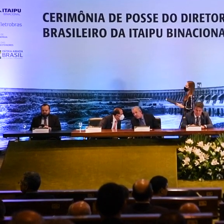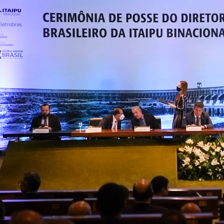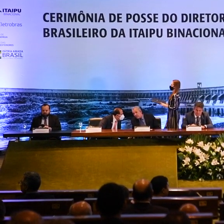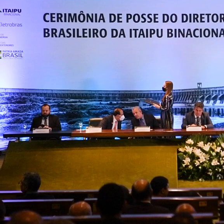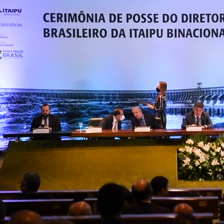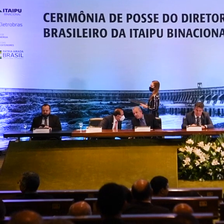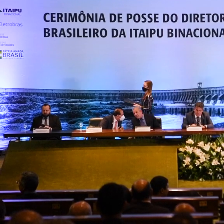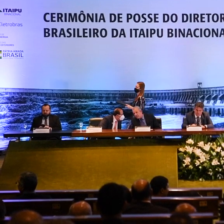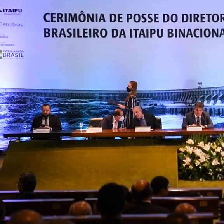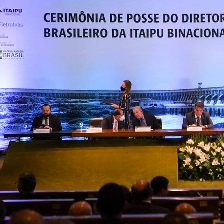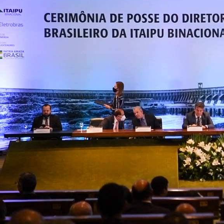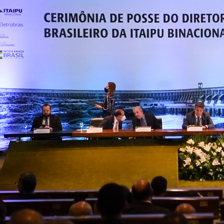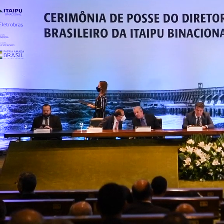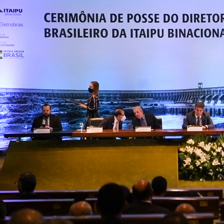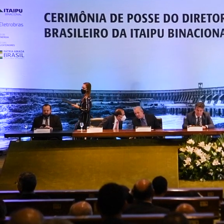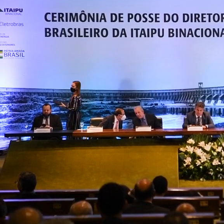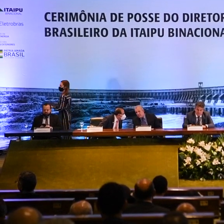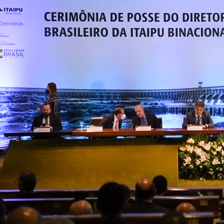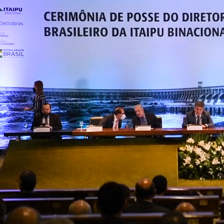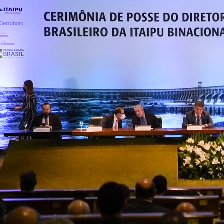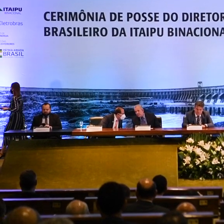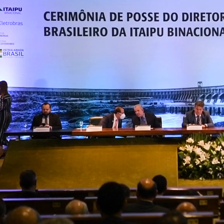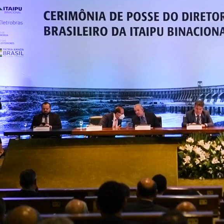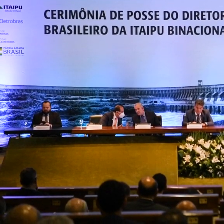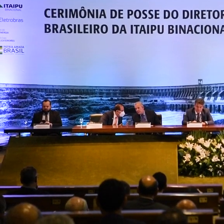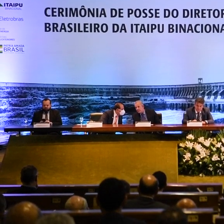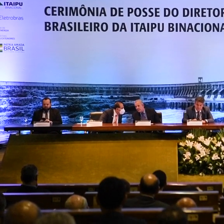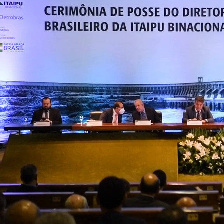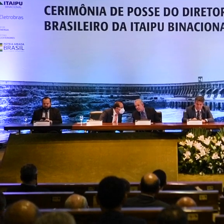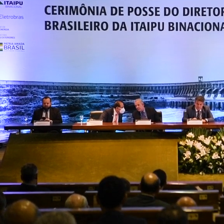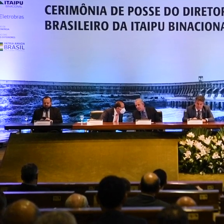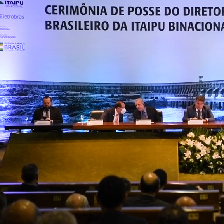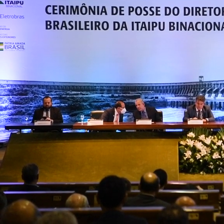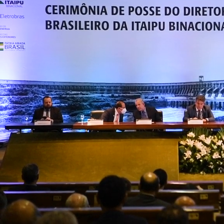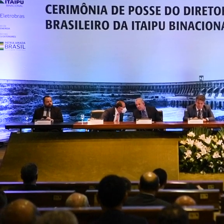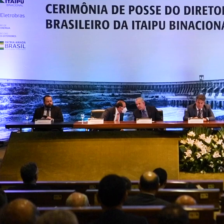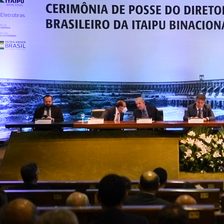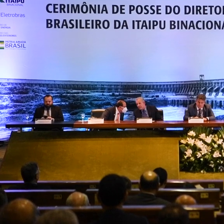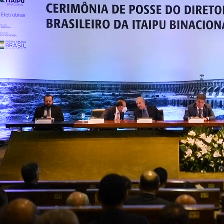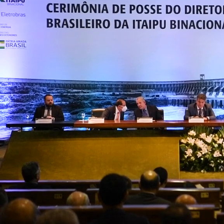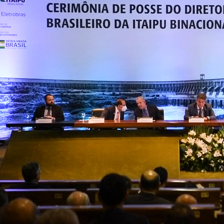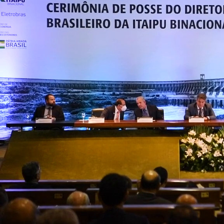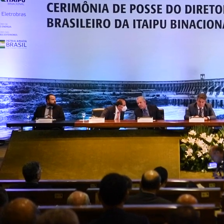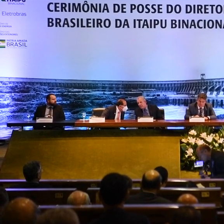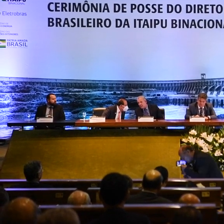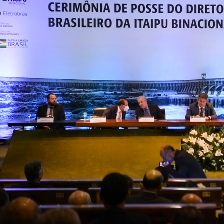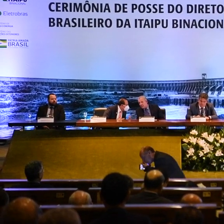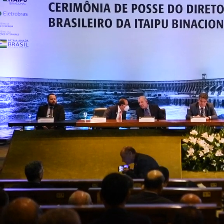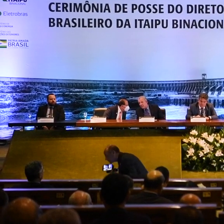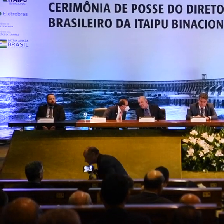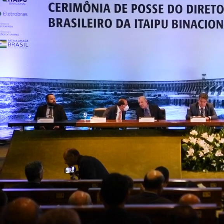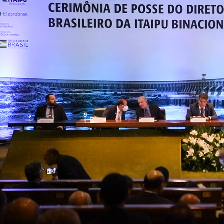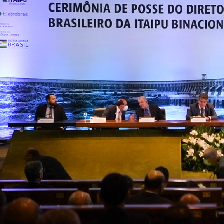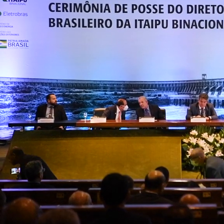Neste momento, fará uso da palavra o diretor-geral brasileiro da Itaipu Binacional, almirante Anatalício